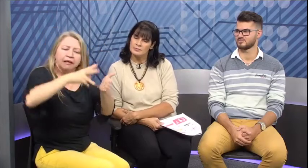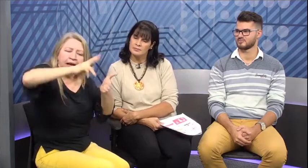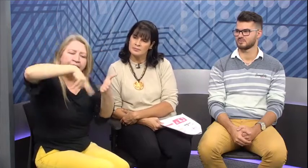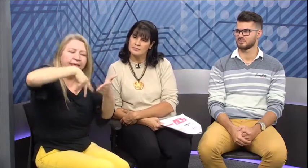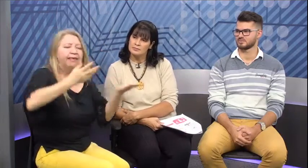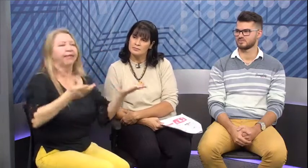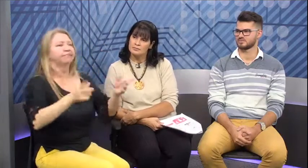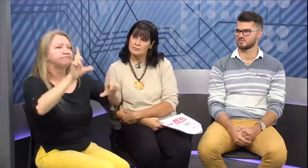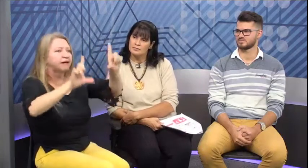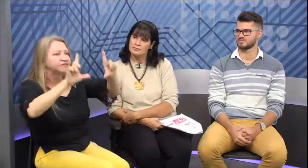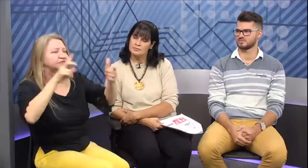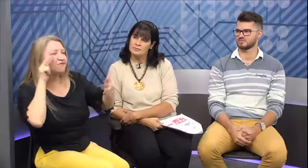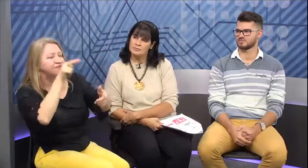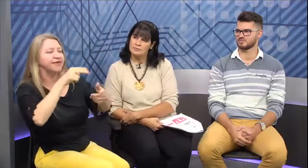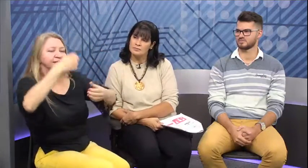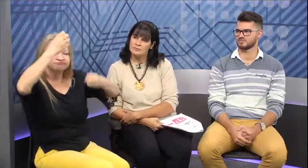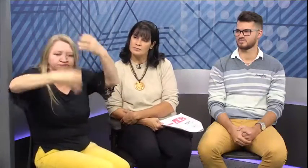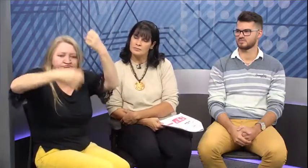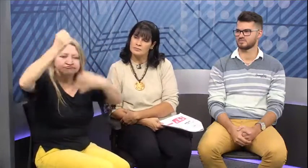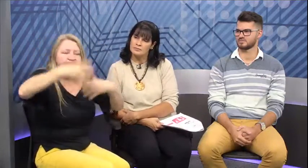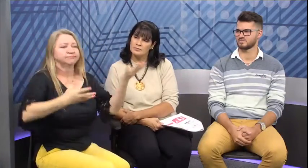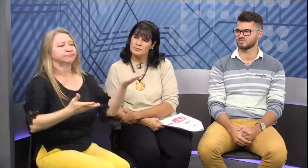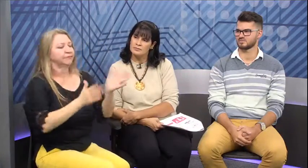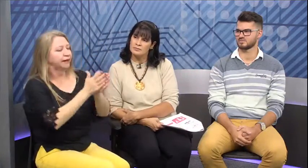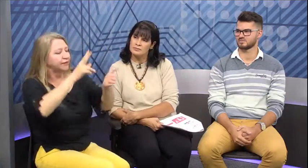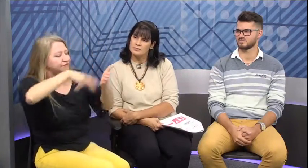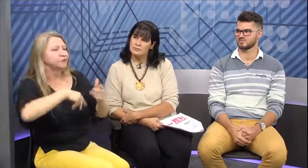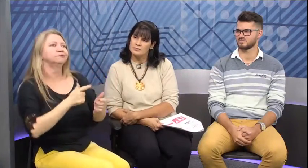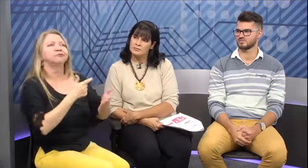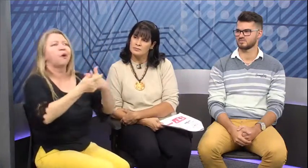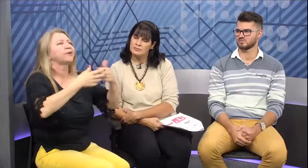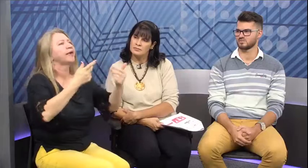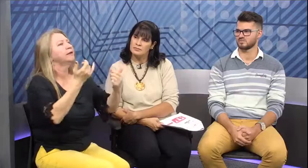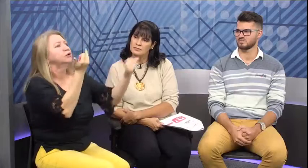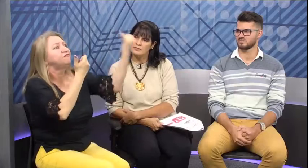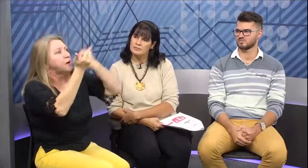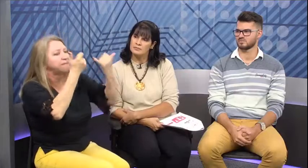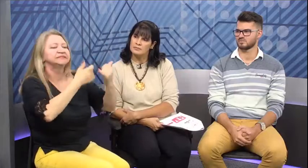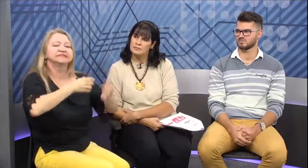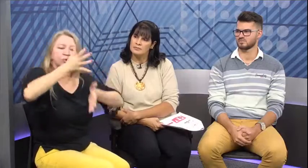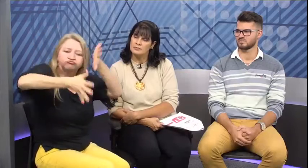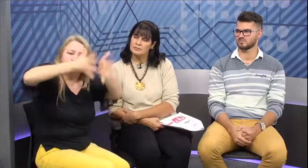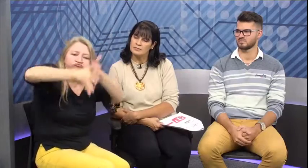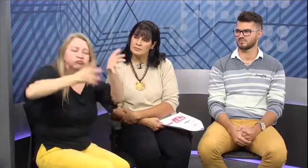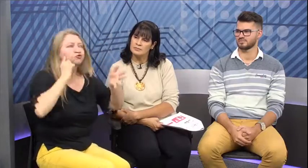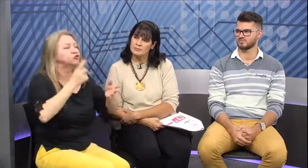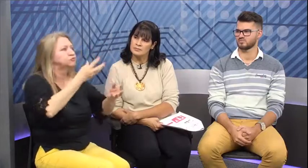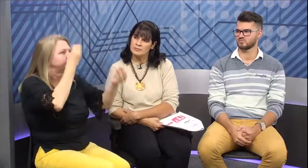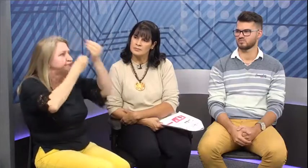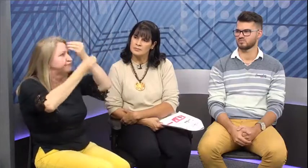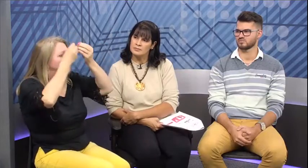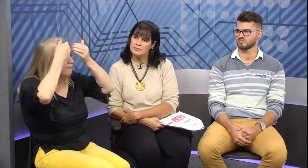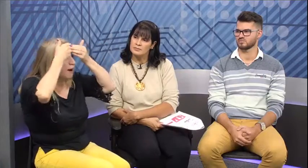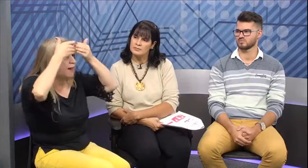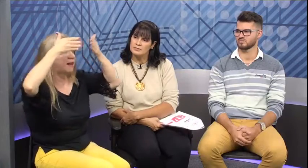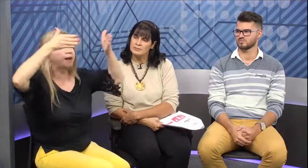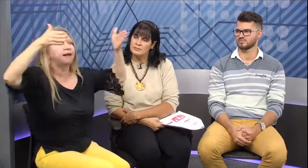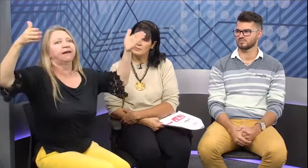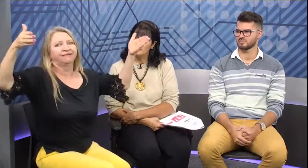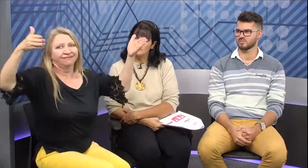acompanhar, precisam aprender a língua, né, ouvindo histórias na TV, ou enfim, ou informações, compartilhar,